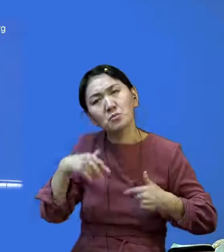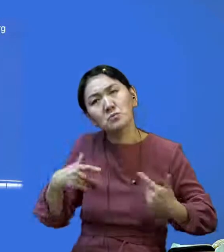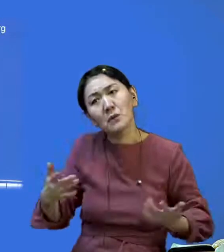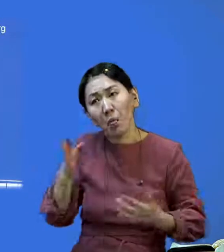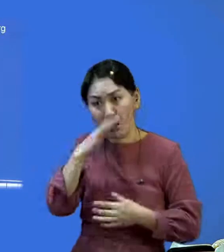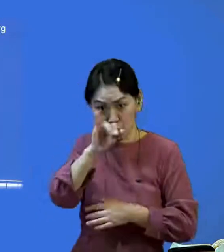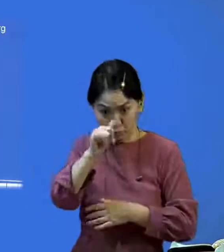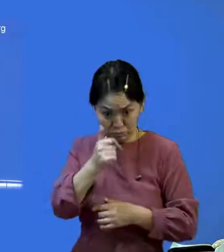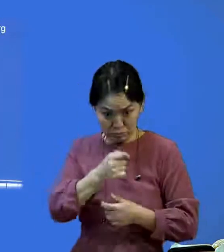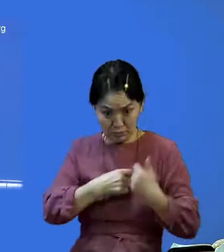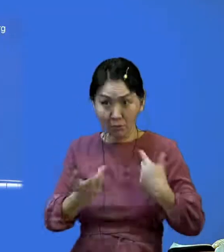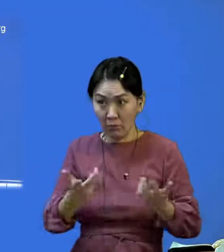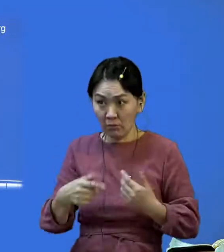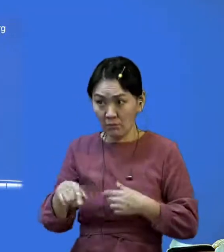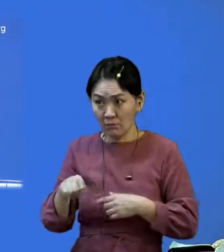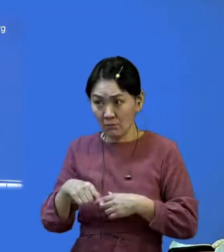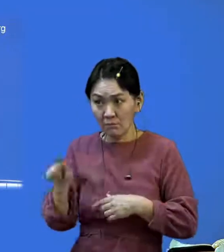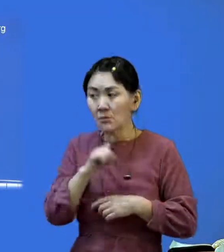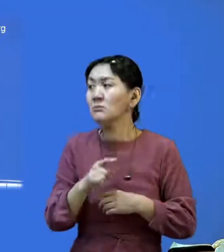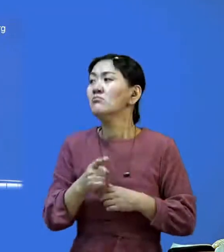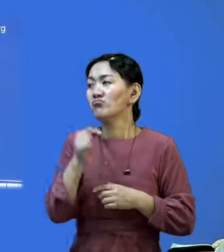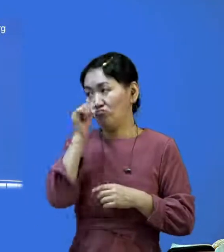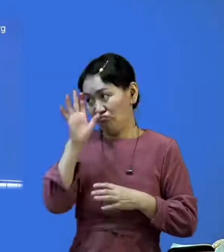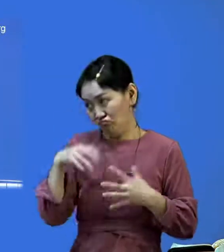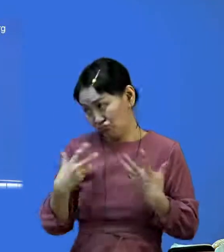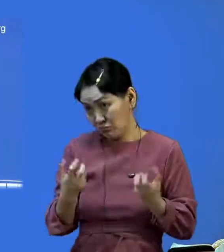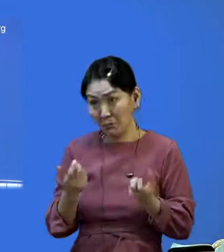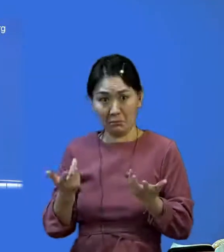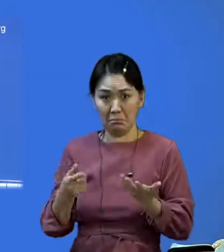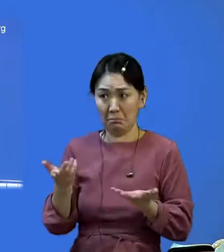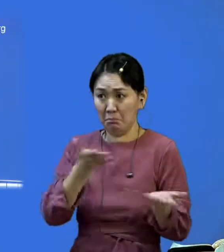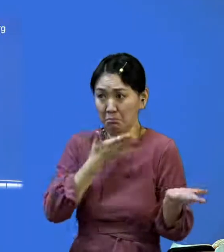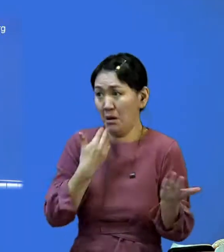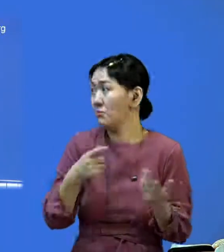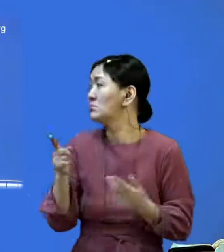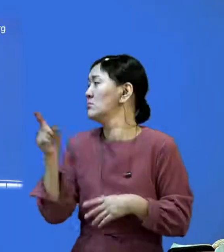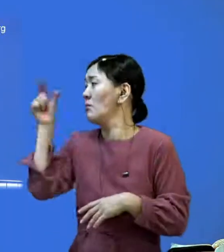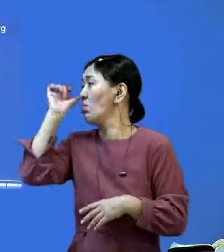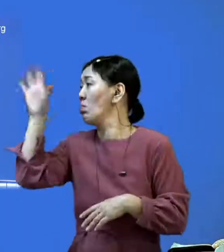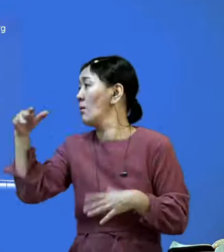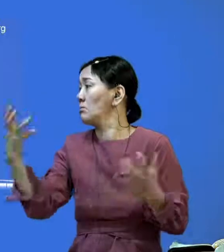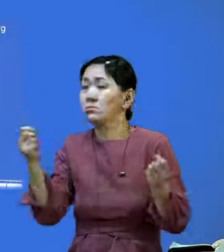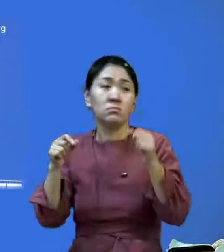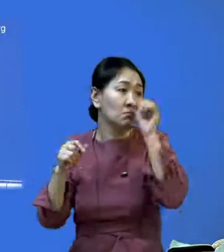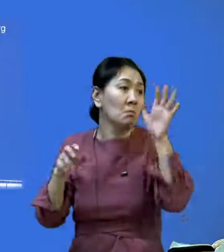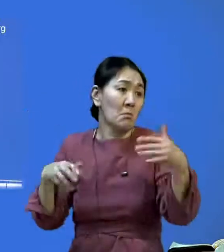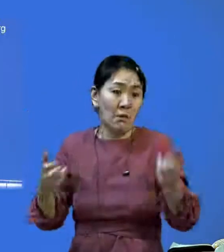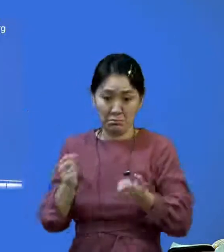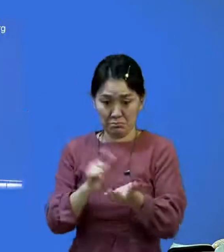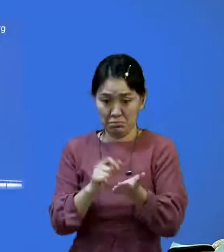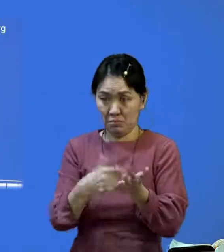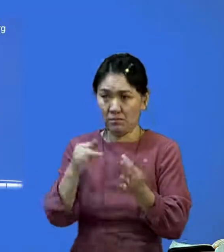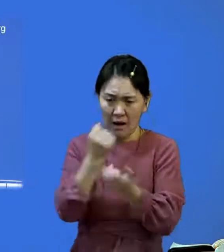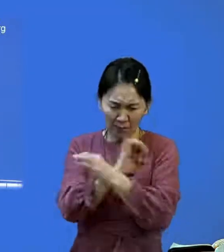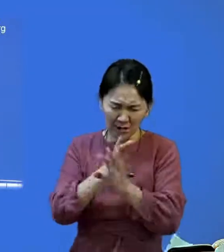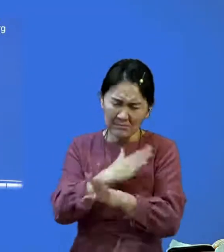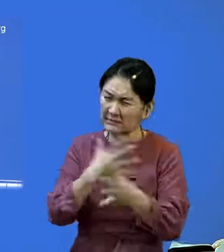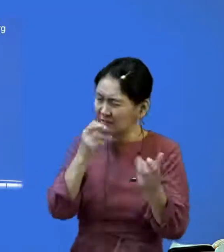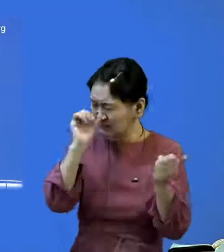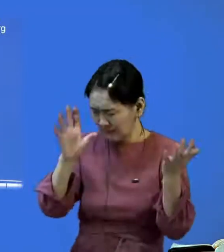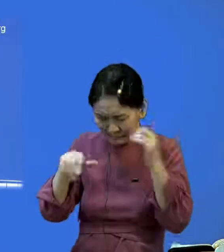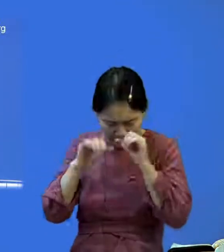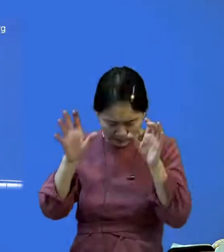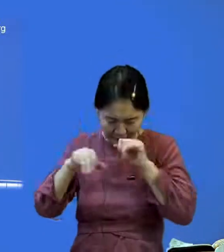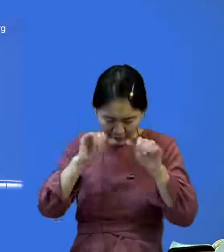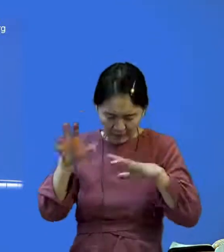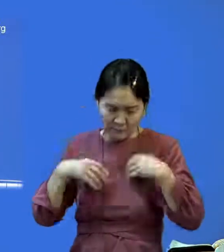Бид өхөнд атархах зүйл байгаа мó? Атархах зүйл байхгүй шүү дээ. Аврагдахаас өмнө бол атархмаар зүйл дэндүү олон